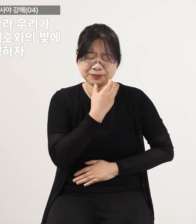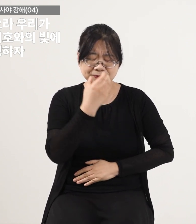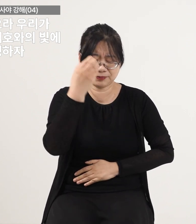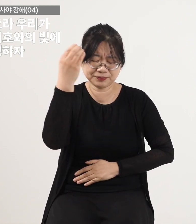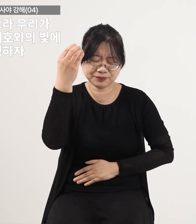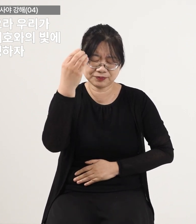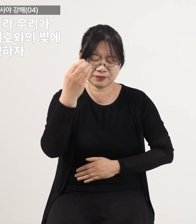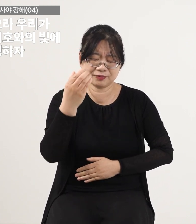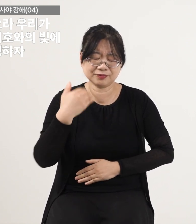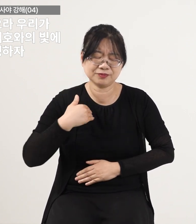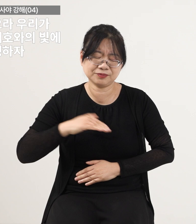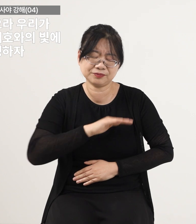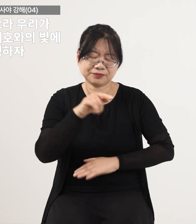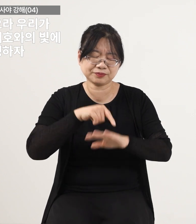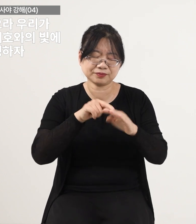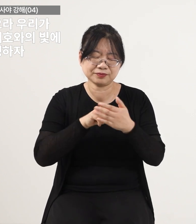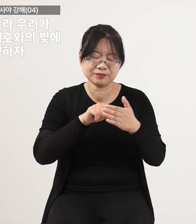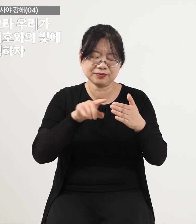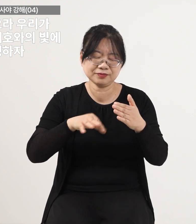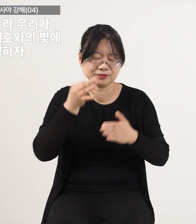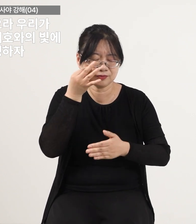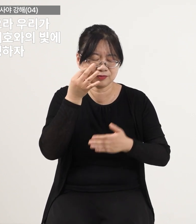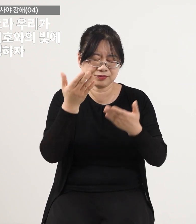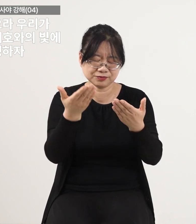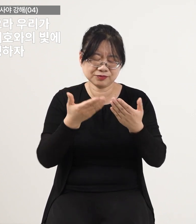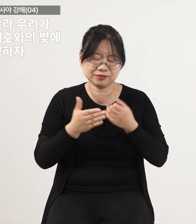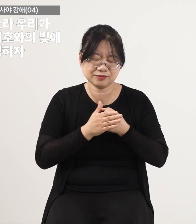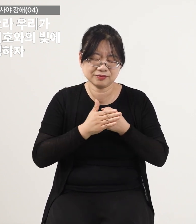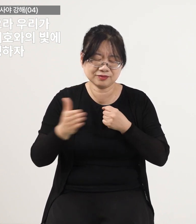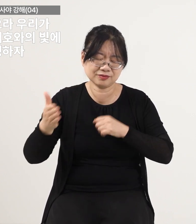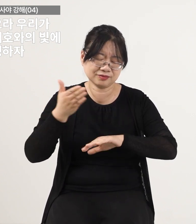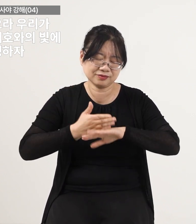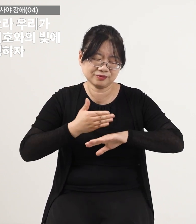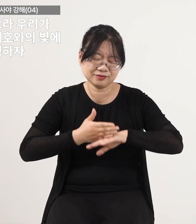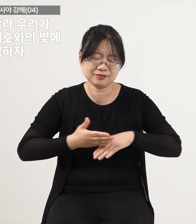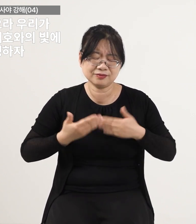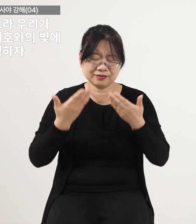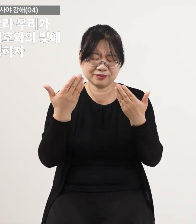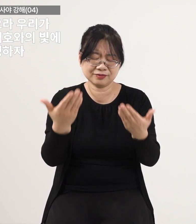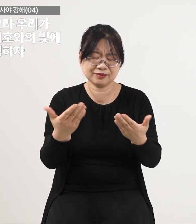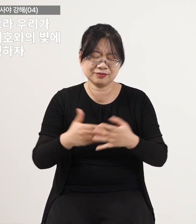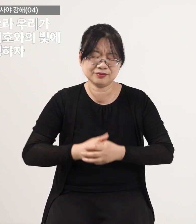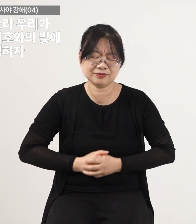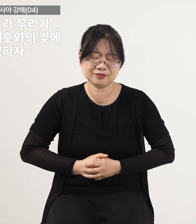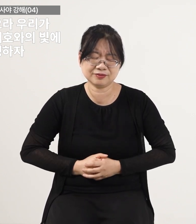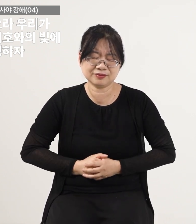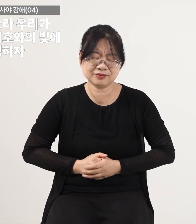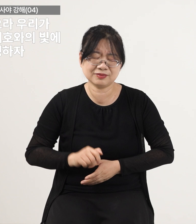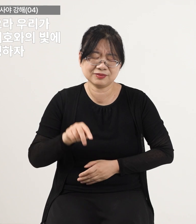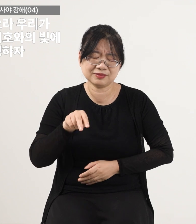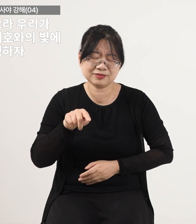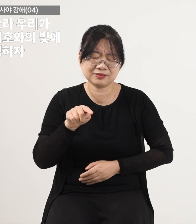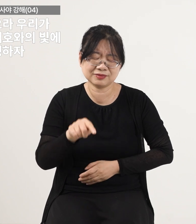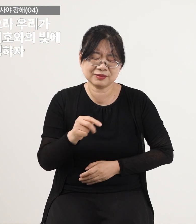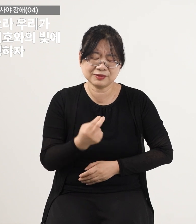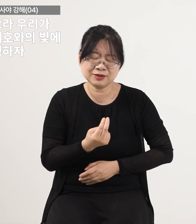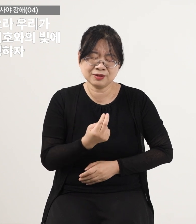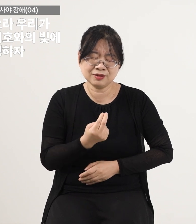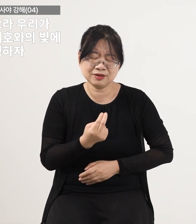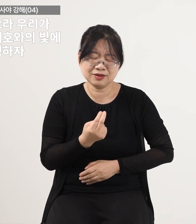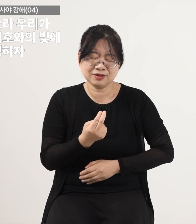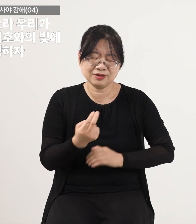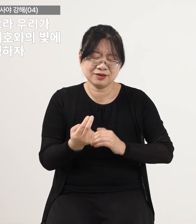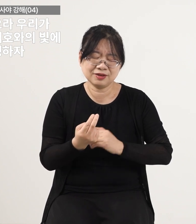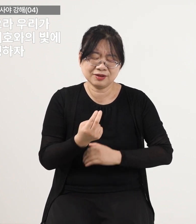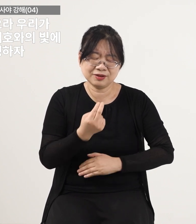꿈을 우리의 마음속에 보여주심을 감사합니다. 이 숨막히는 하나님의 비전